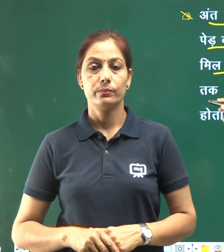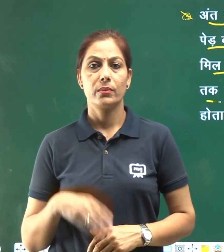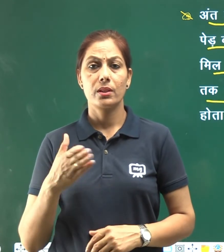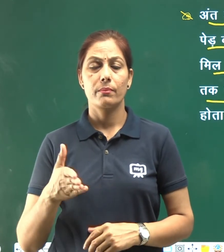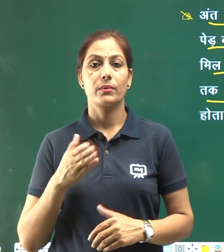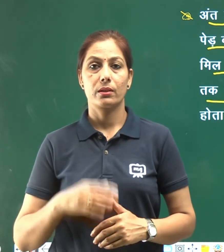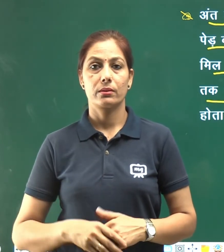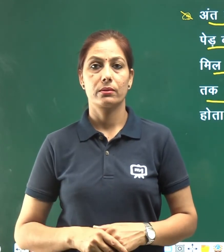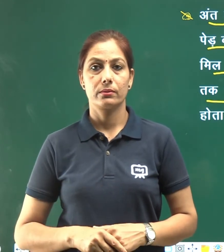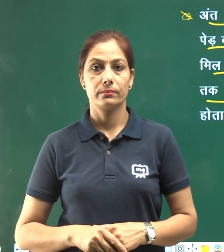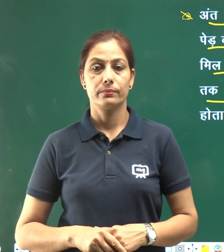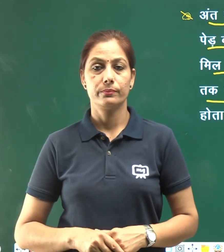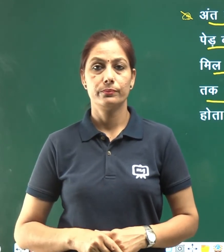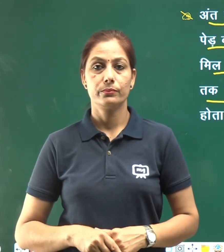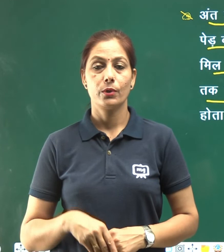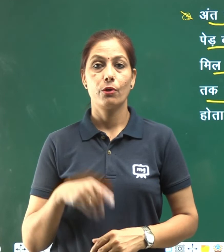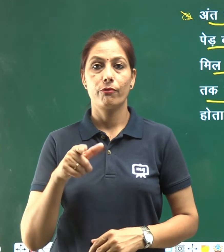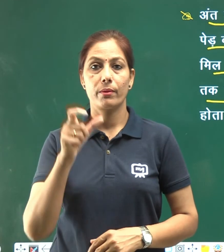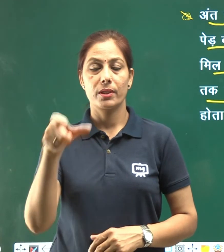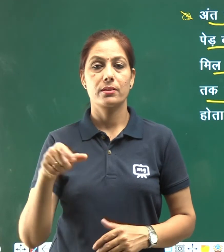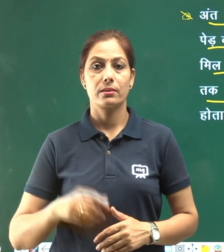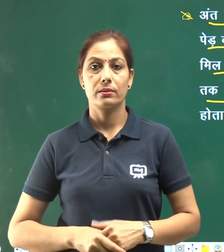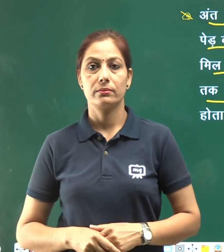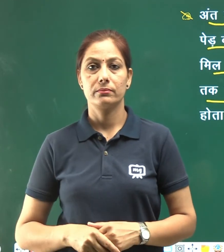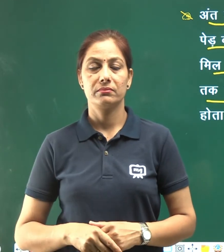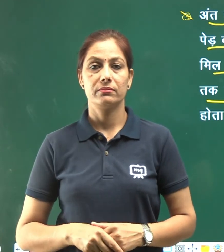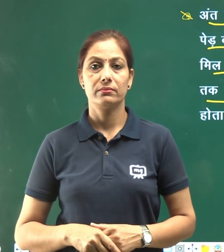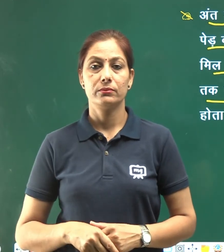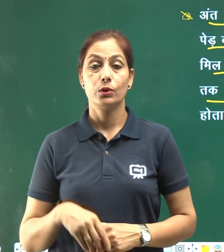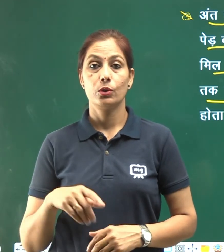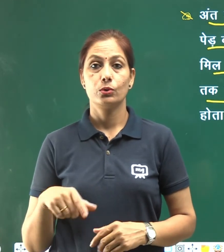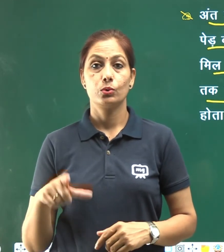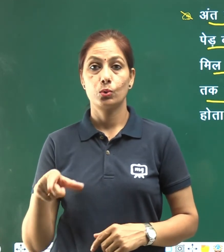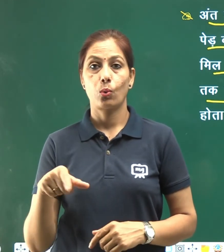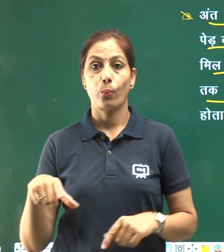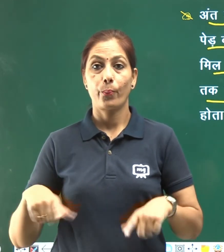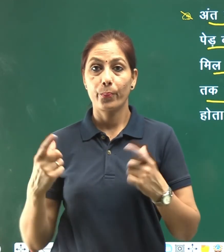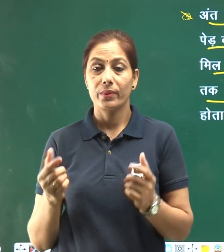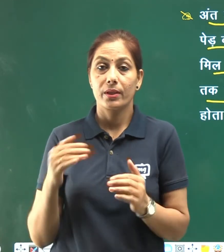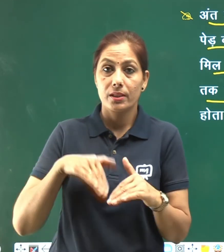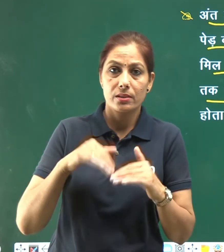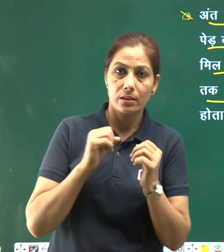तक वह आदमी जो पेड़ के नीचे दबा हुआ है